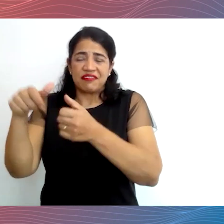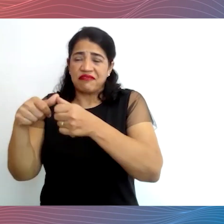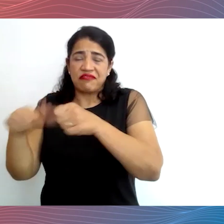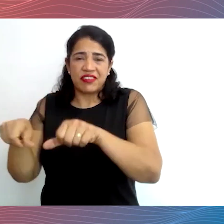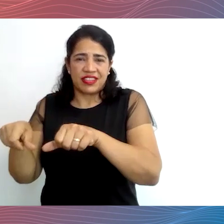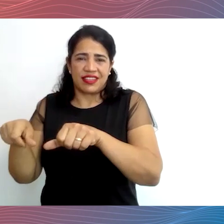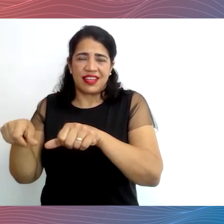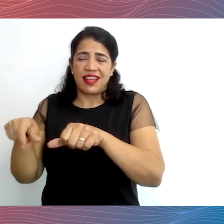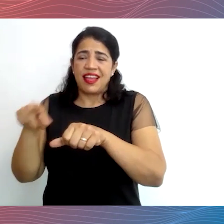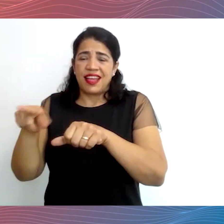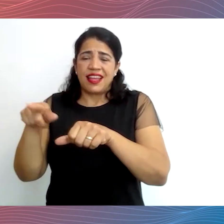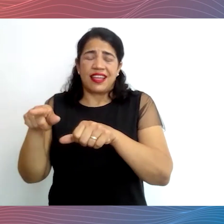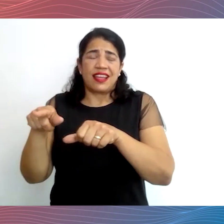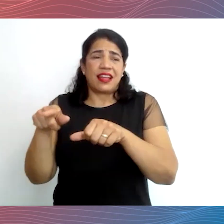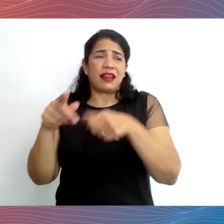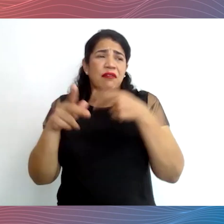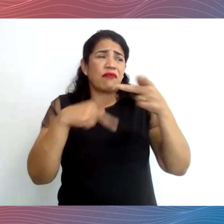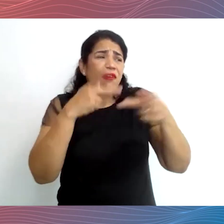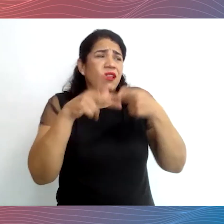Eu quero entregar para vocês.